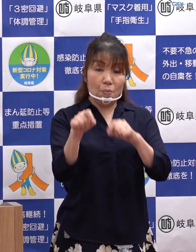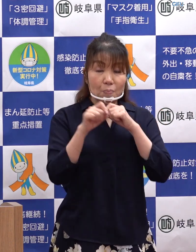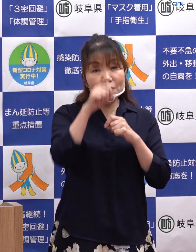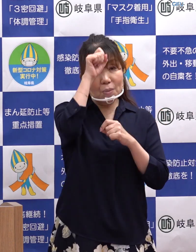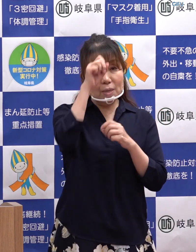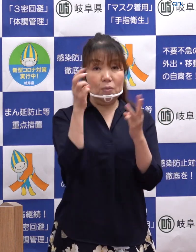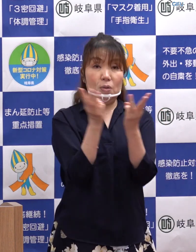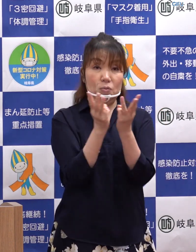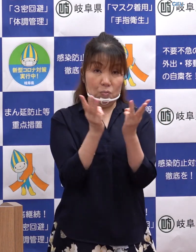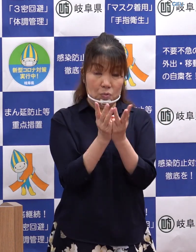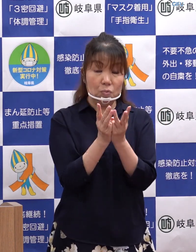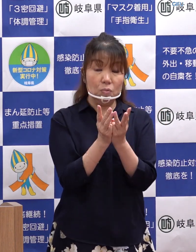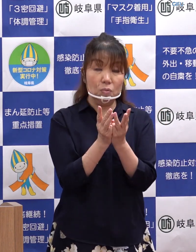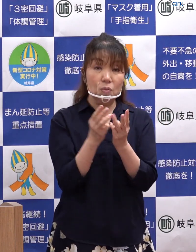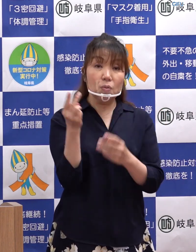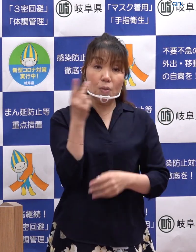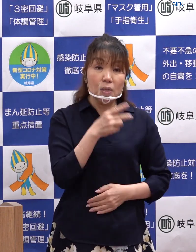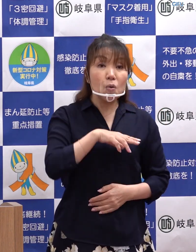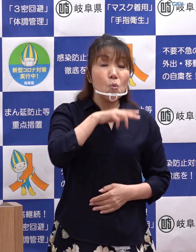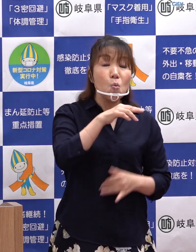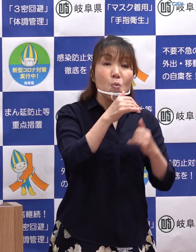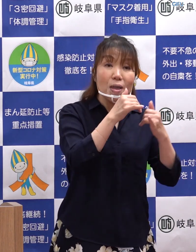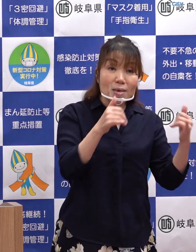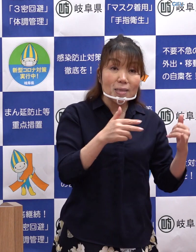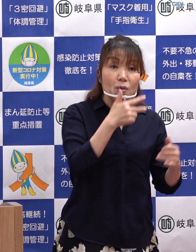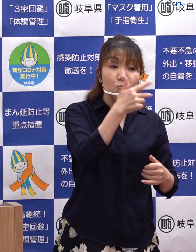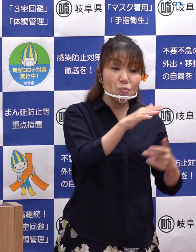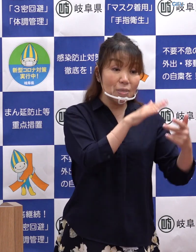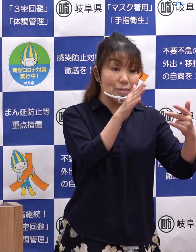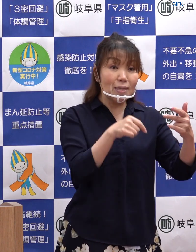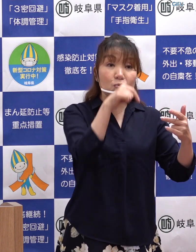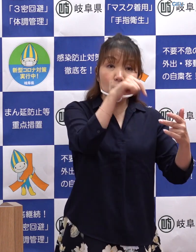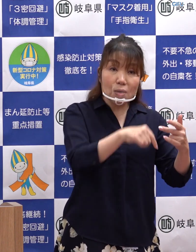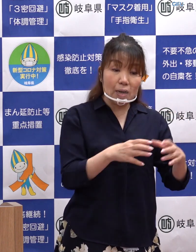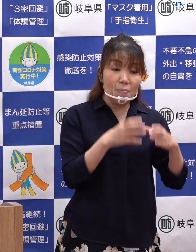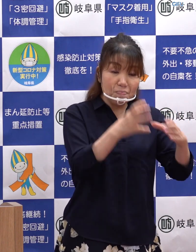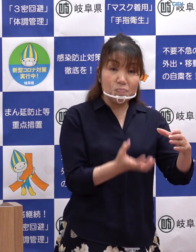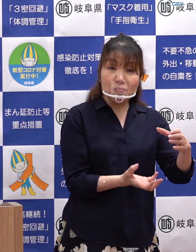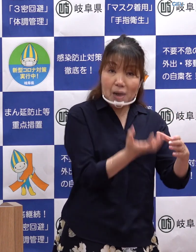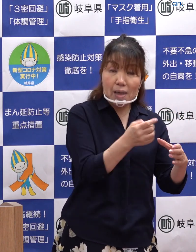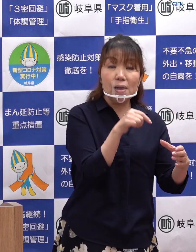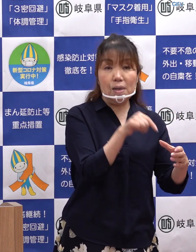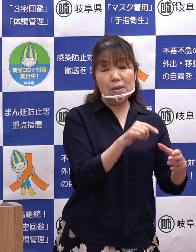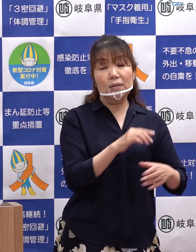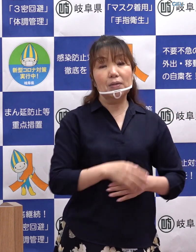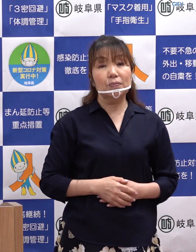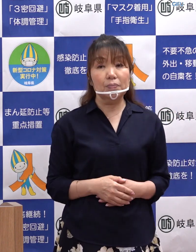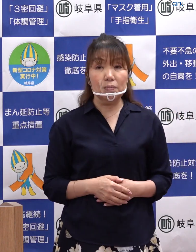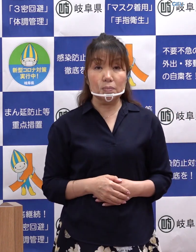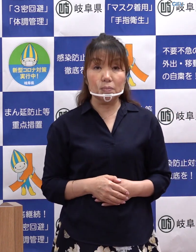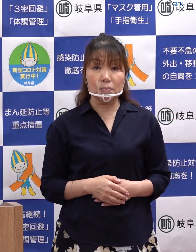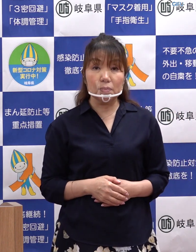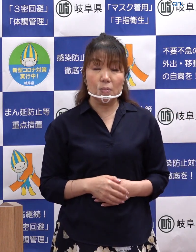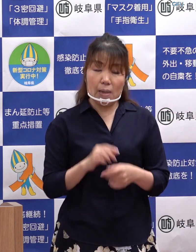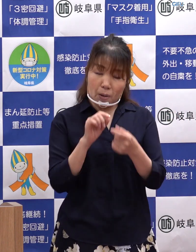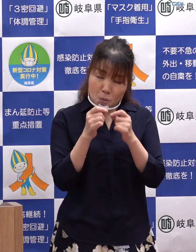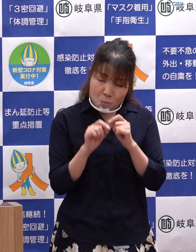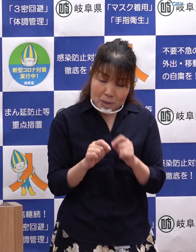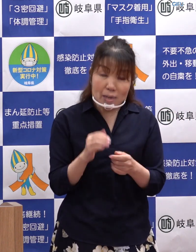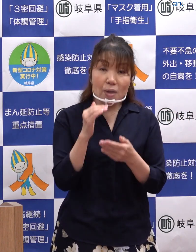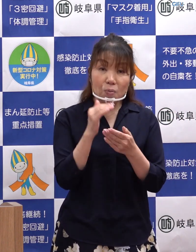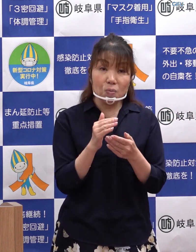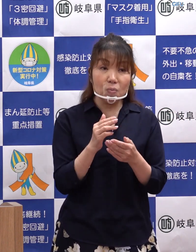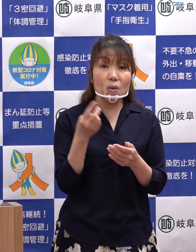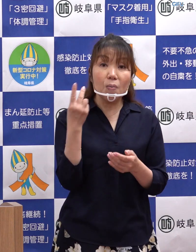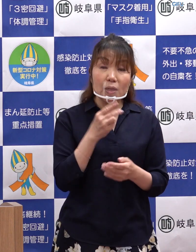でありますし、それから高齢者福祉施設で新たにクラスターも発生しております。細かい点はまた